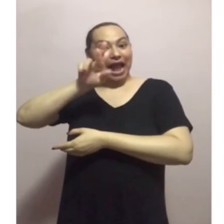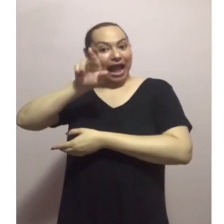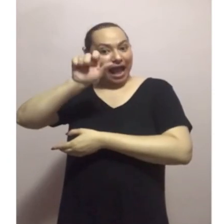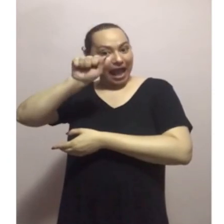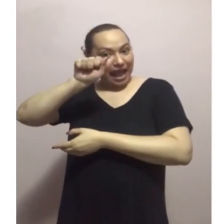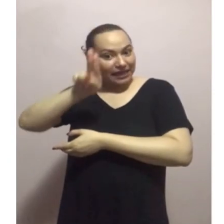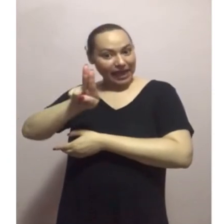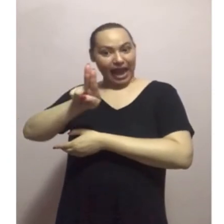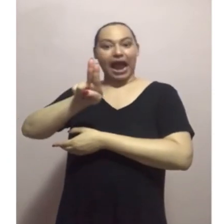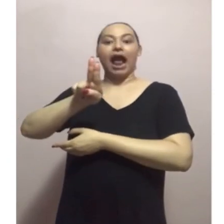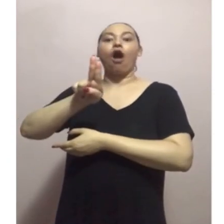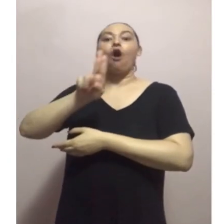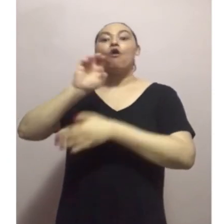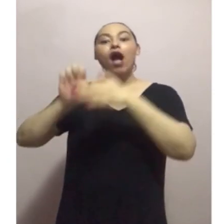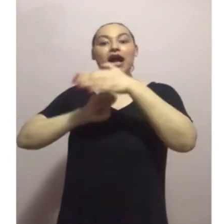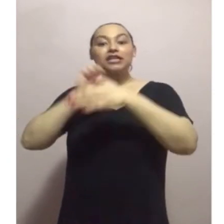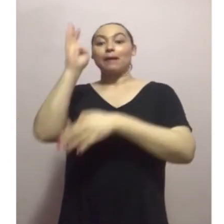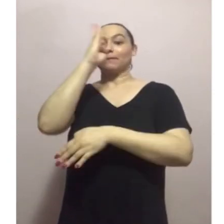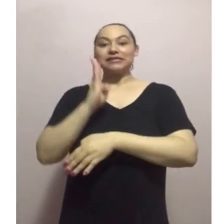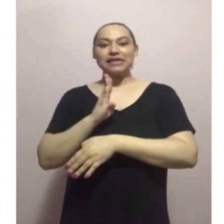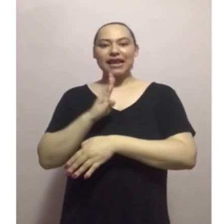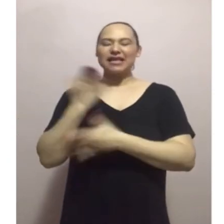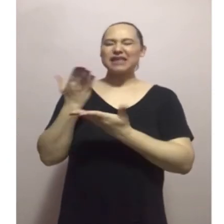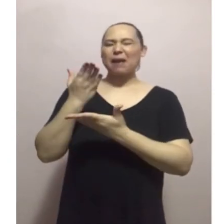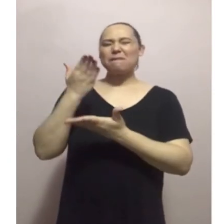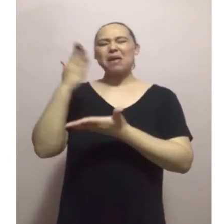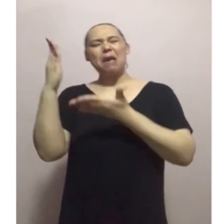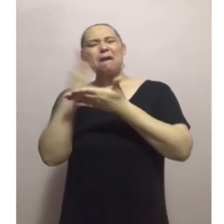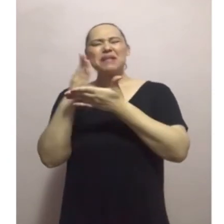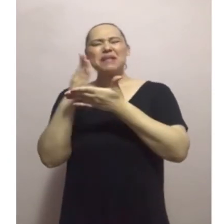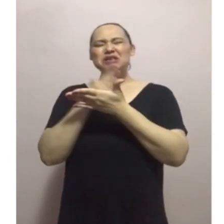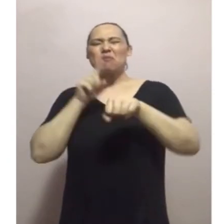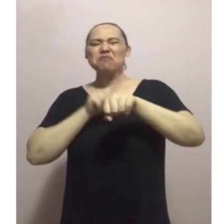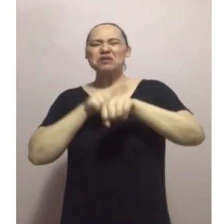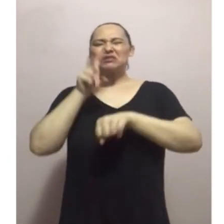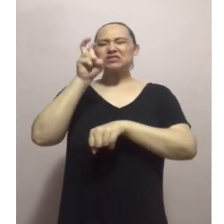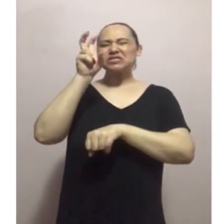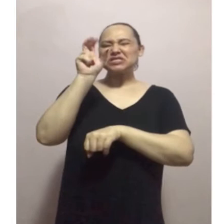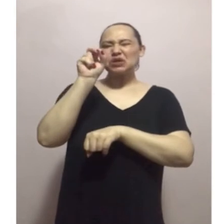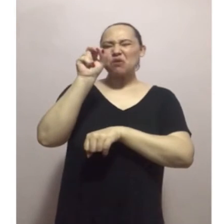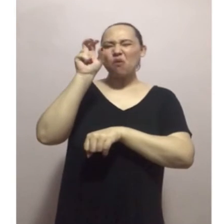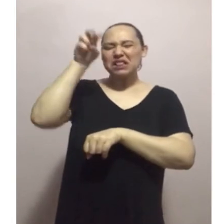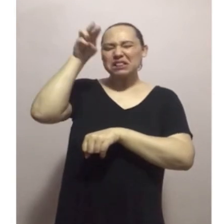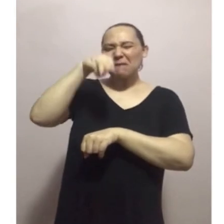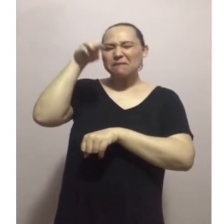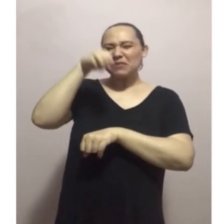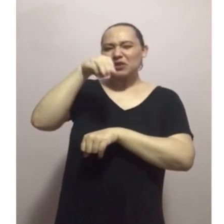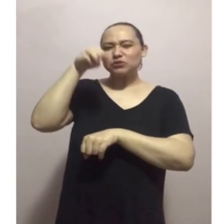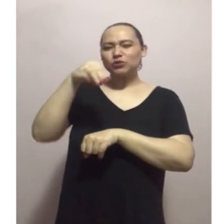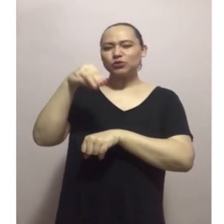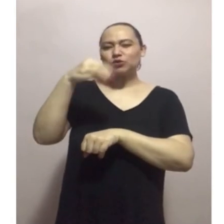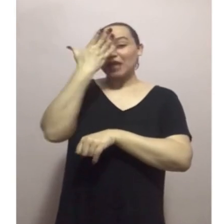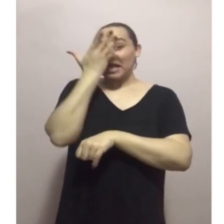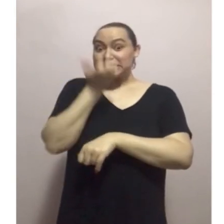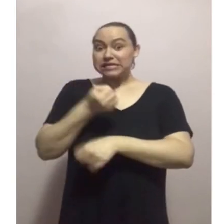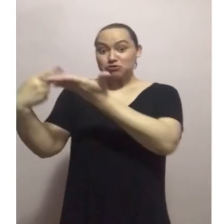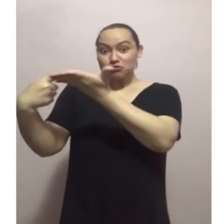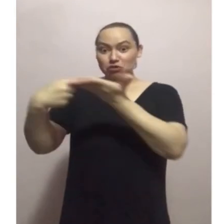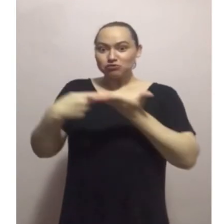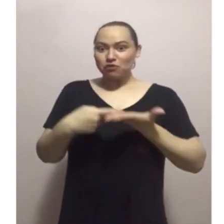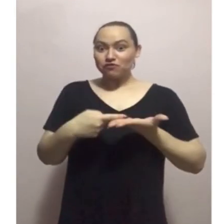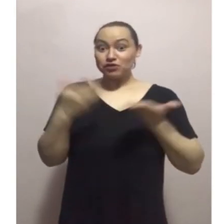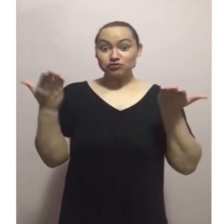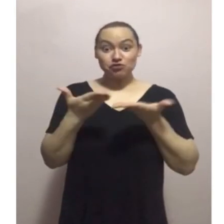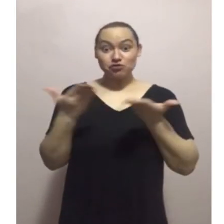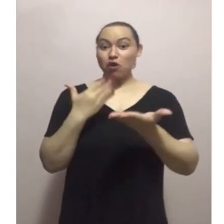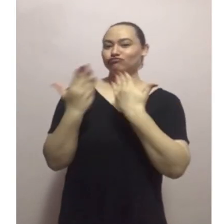Agência Brasileira. Dé, nosso bate-papo aqui vai ter uns 50 minutos. Quero te agradecer muito por ter aceito o nosso convite. E o